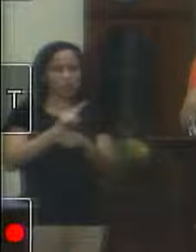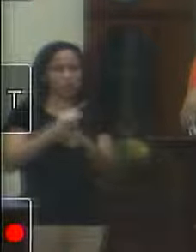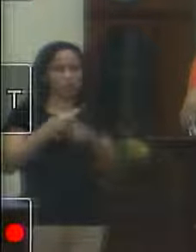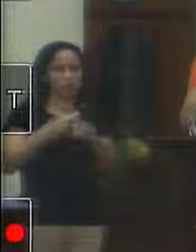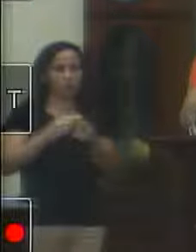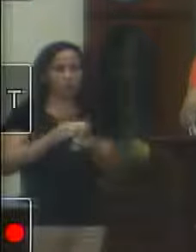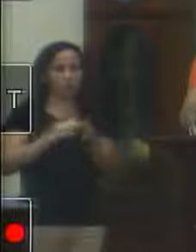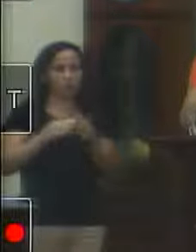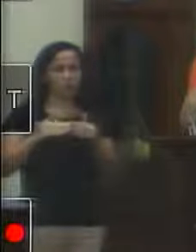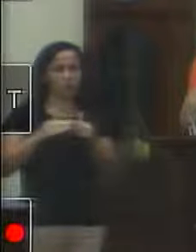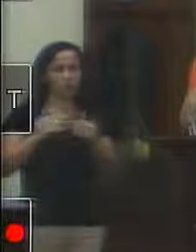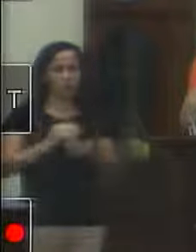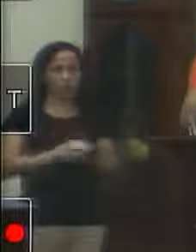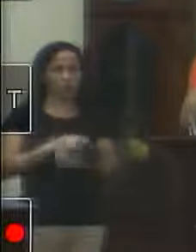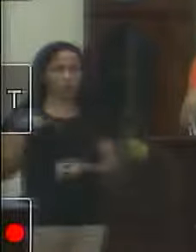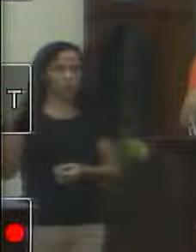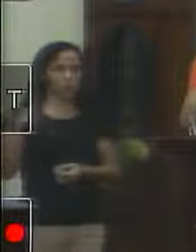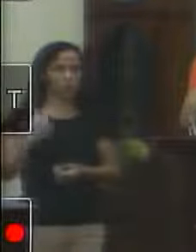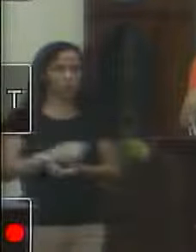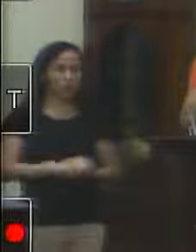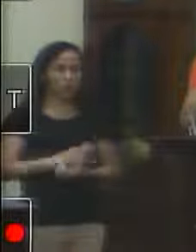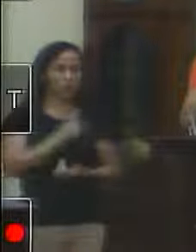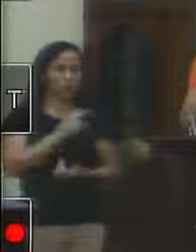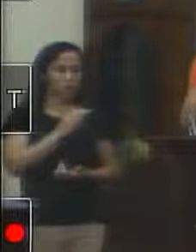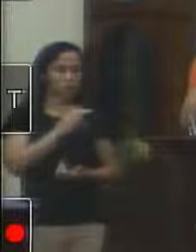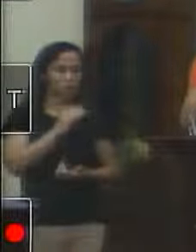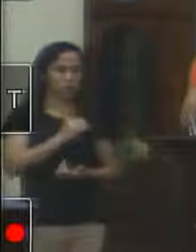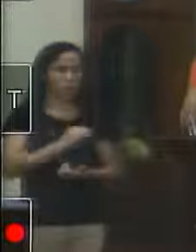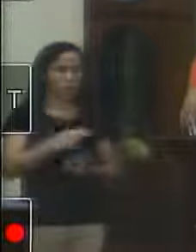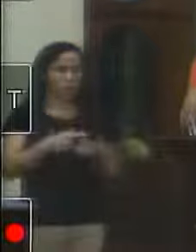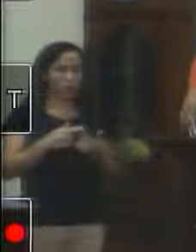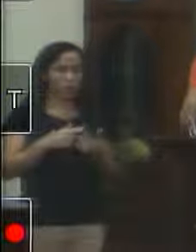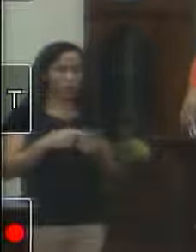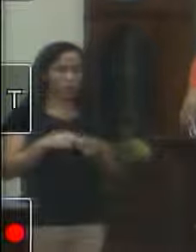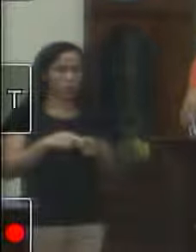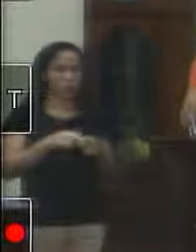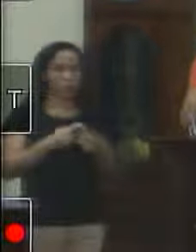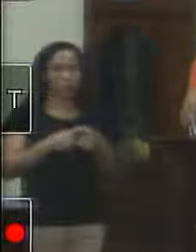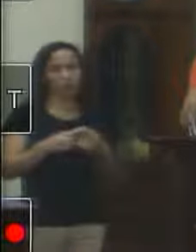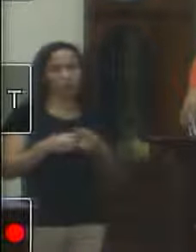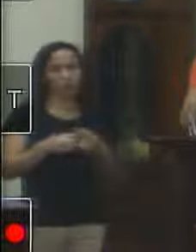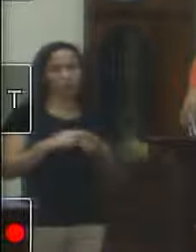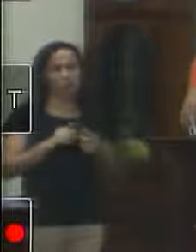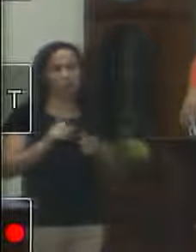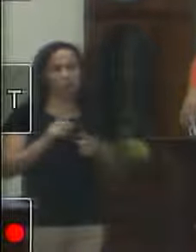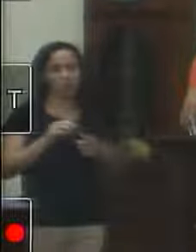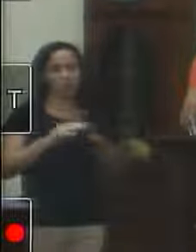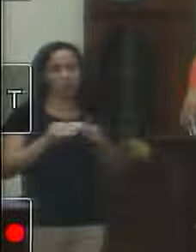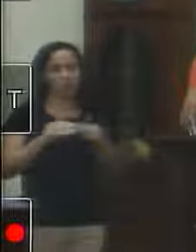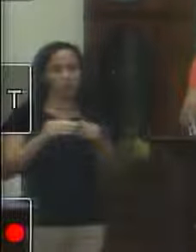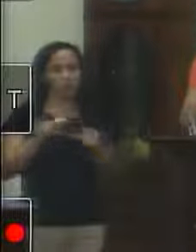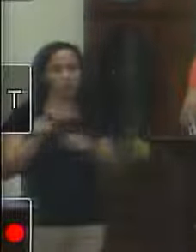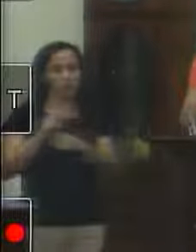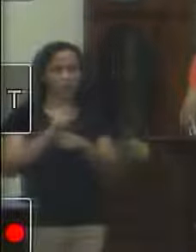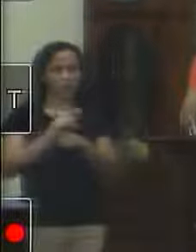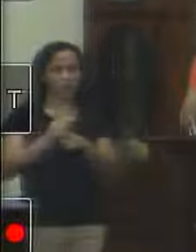foram solicitados pelo vereador Pedro Graça, porque simplesmente não foi pedido para